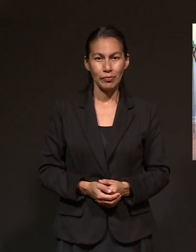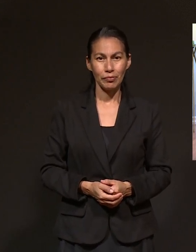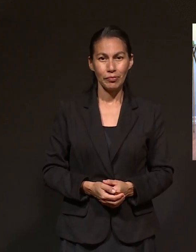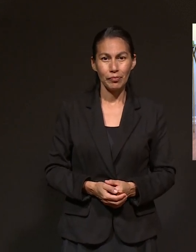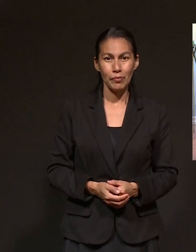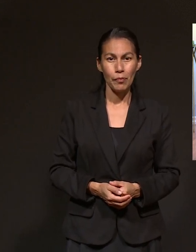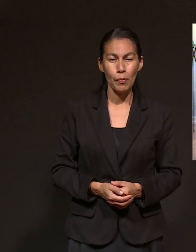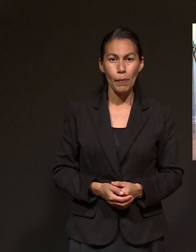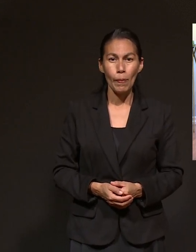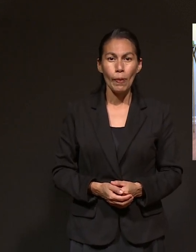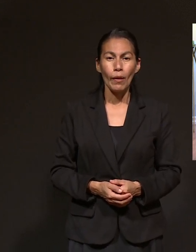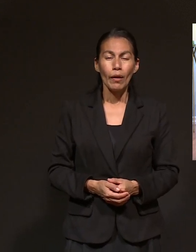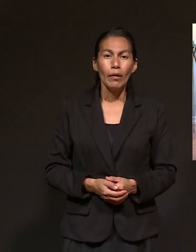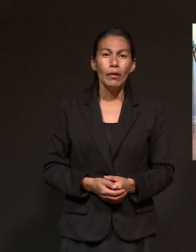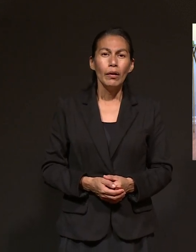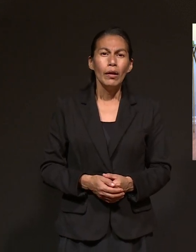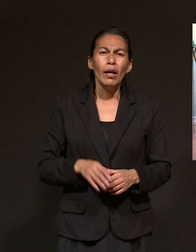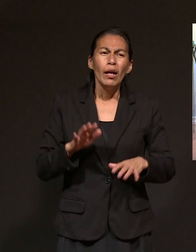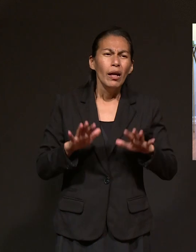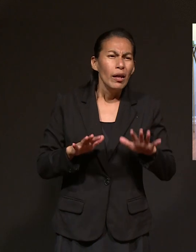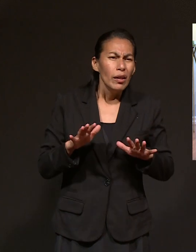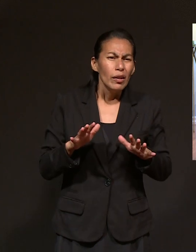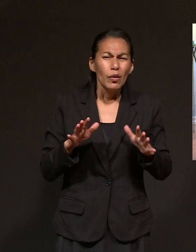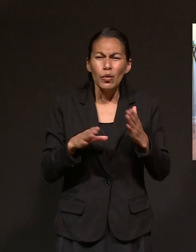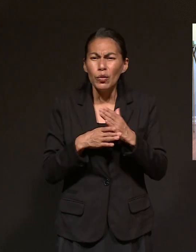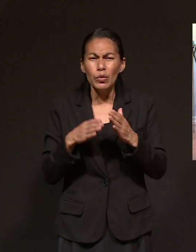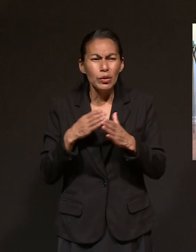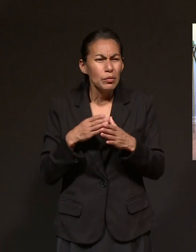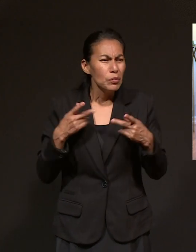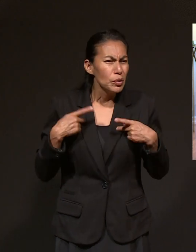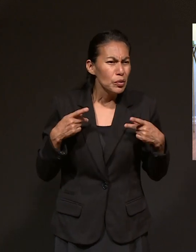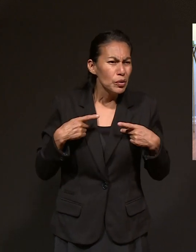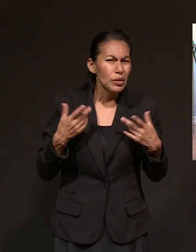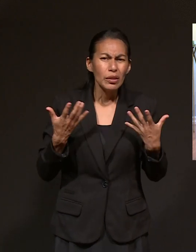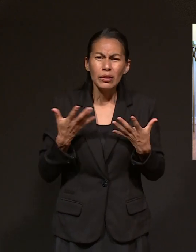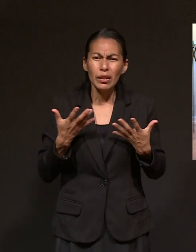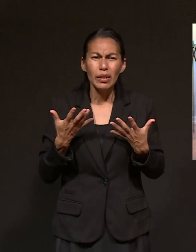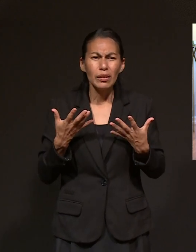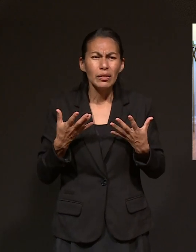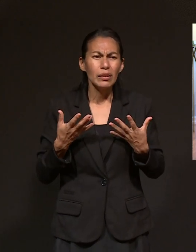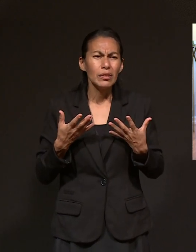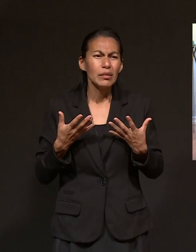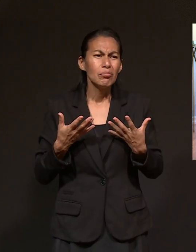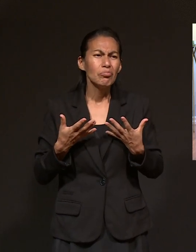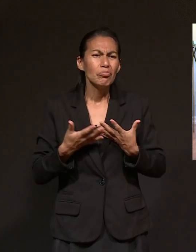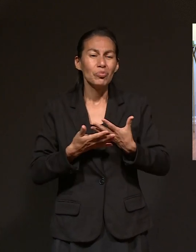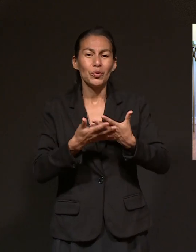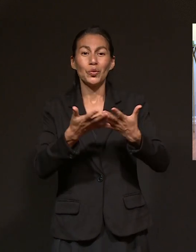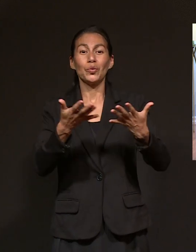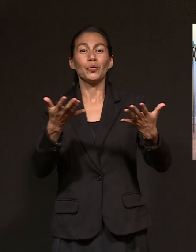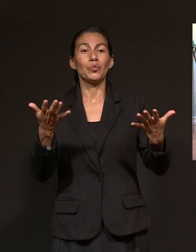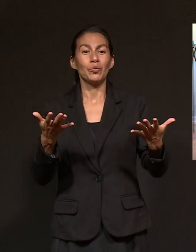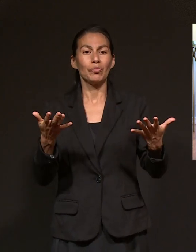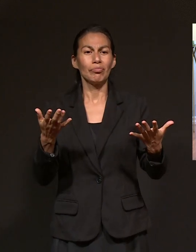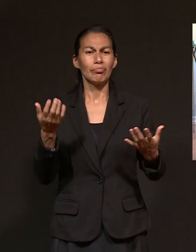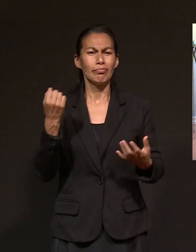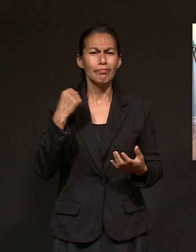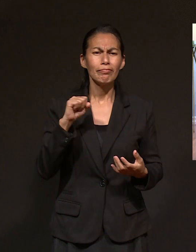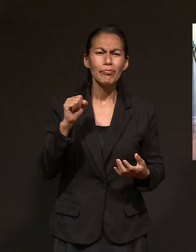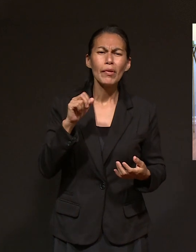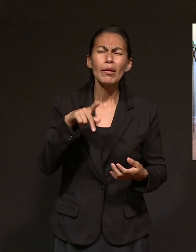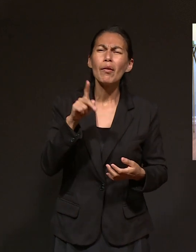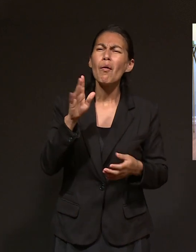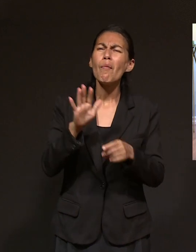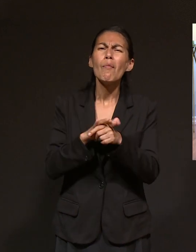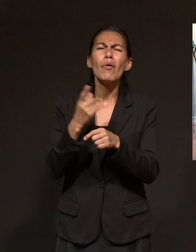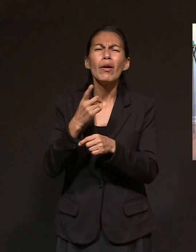mucha bulla y publicidad a las cosas que el hombre hace. ¿Por qué no darle a Dios el